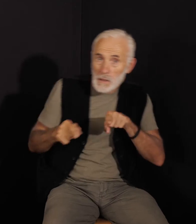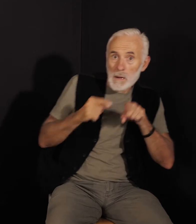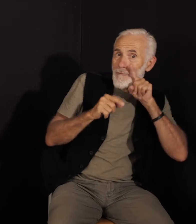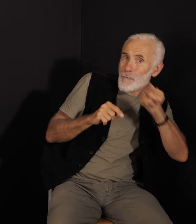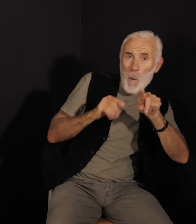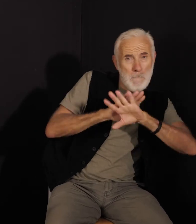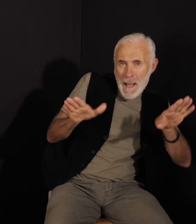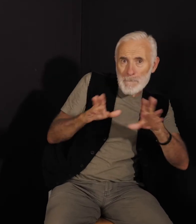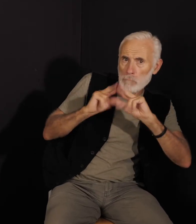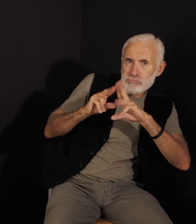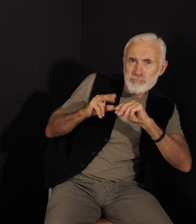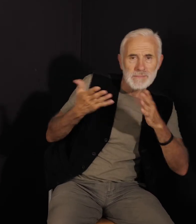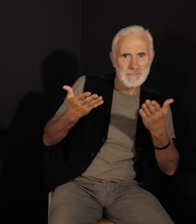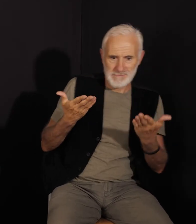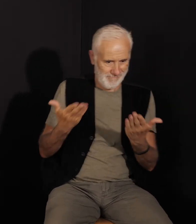leur vie.